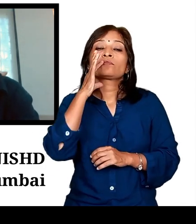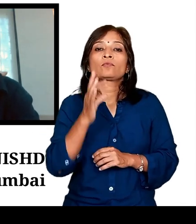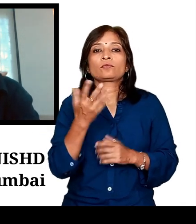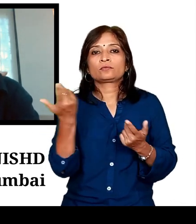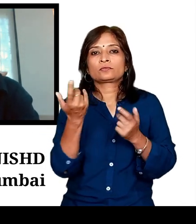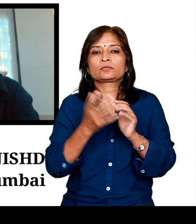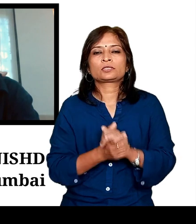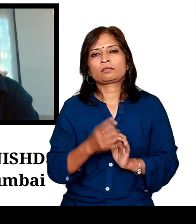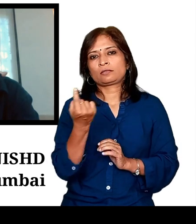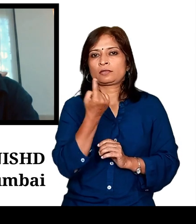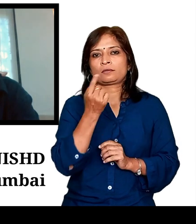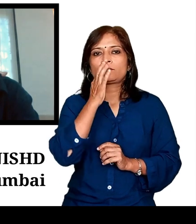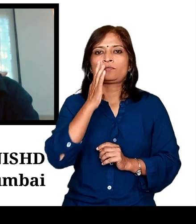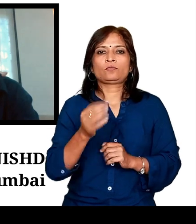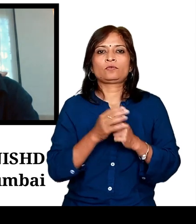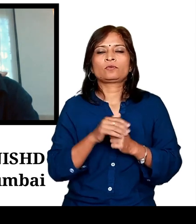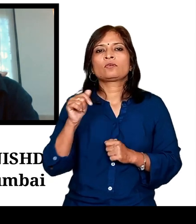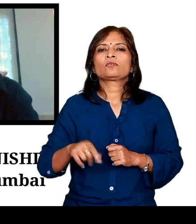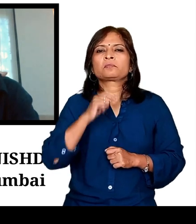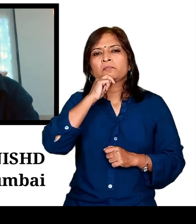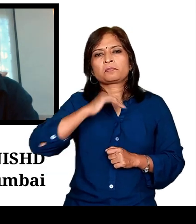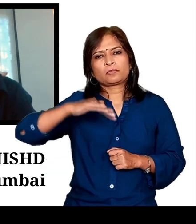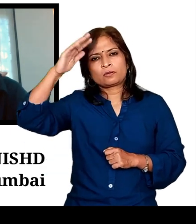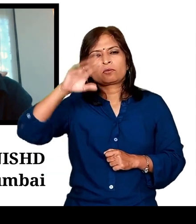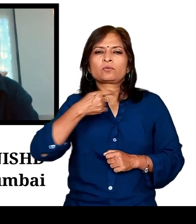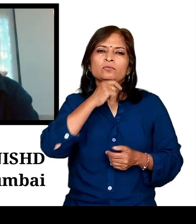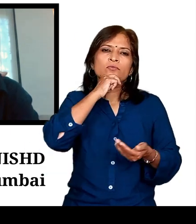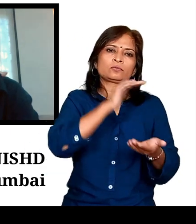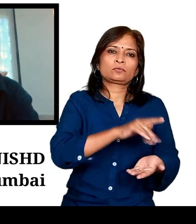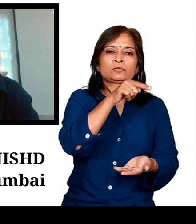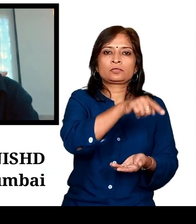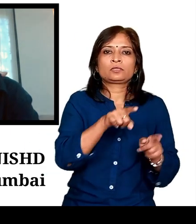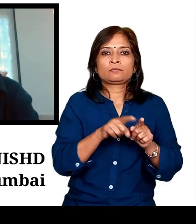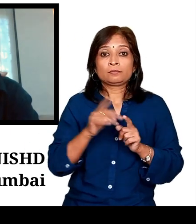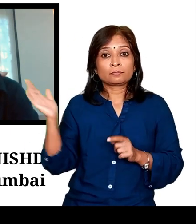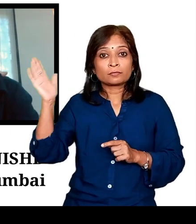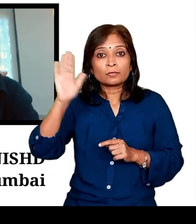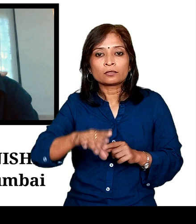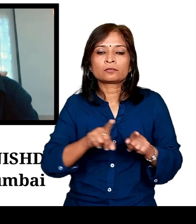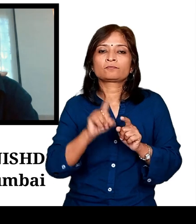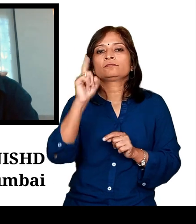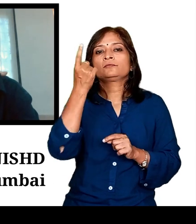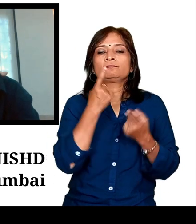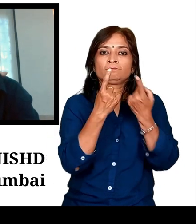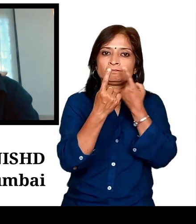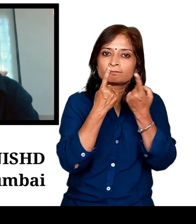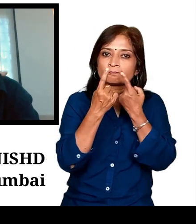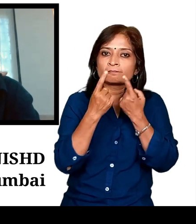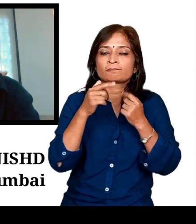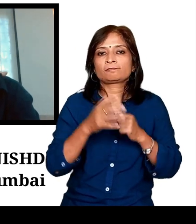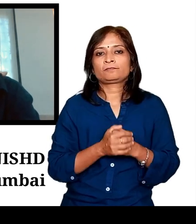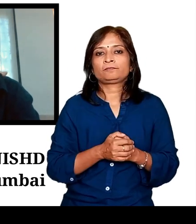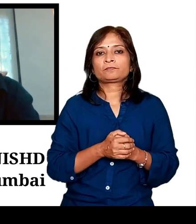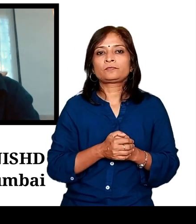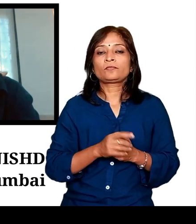जैसे कि कोई भी व्यक्ति हो या छोटे बच्चे है तो हमारे पास जब आते हैं डायग्नोसिस करने के लिए आते हैं